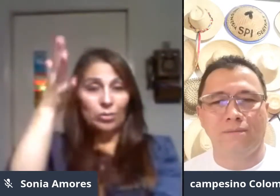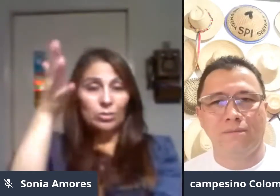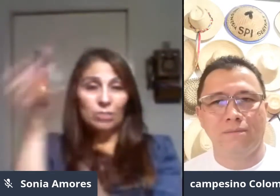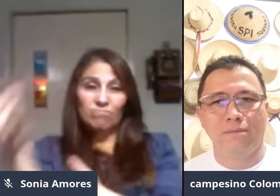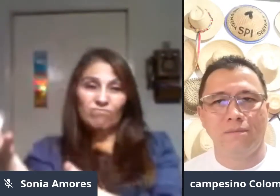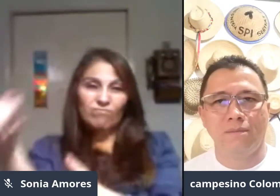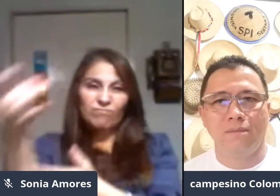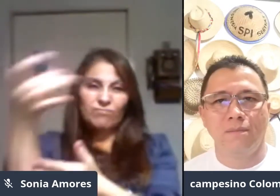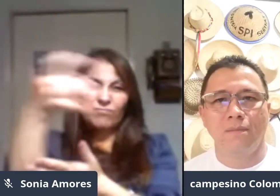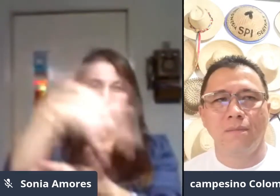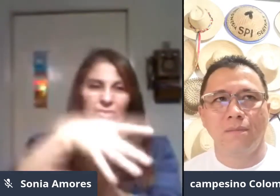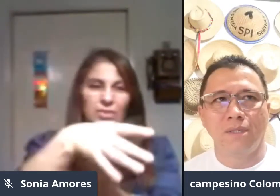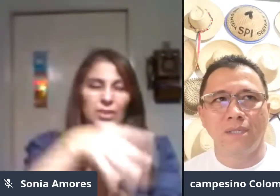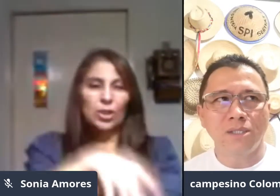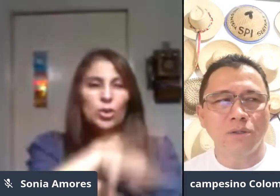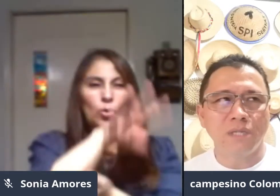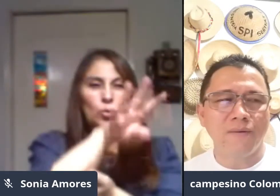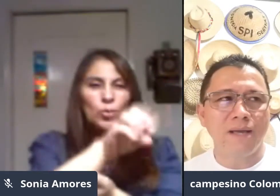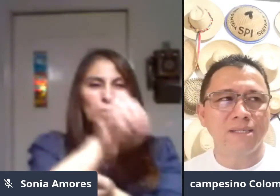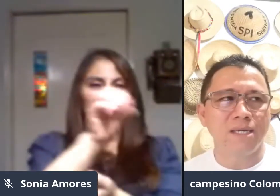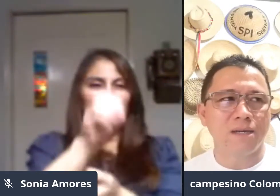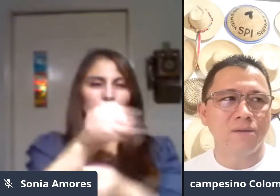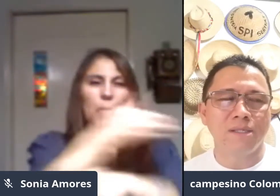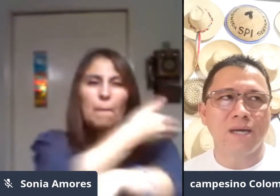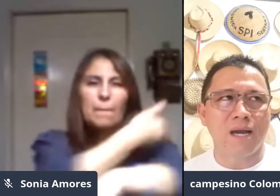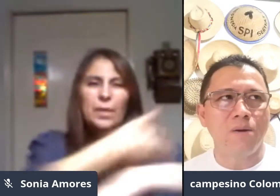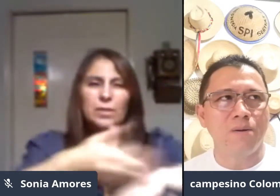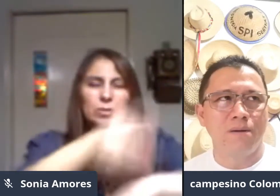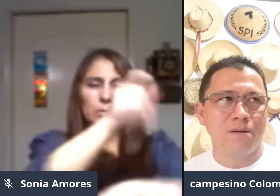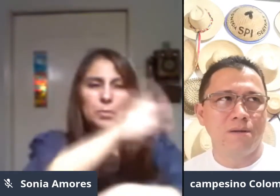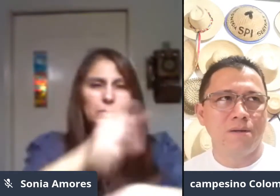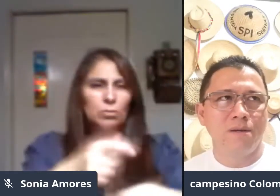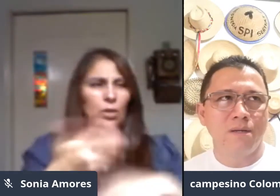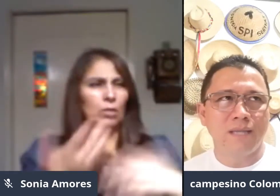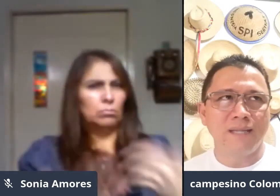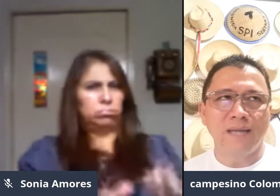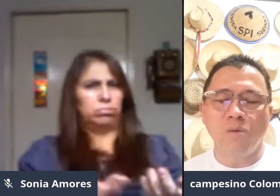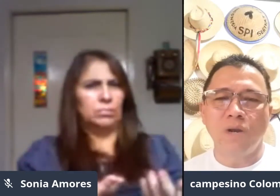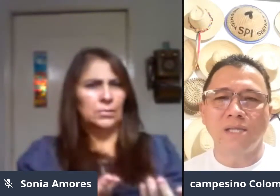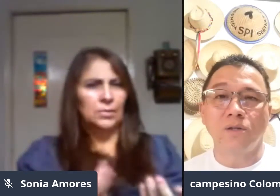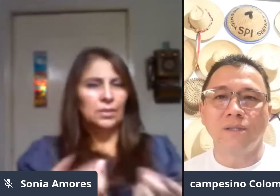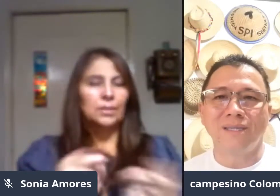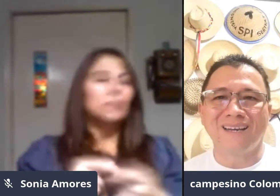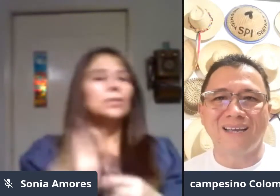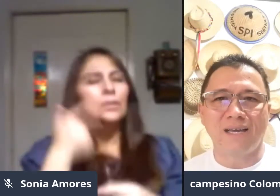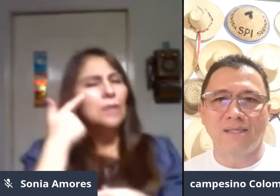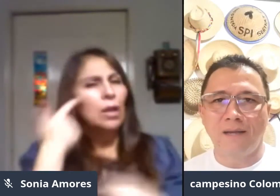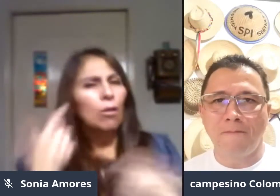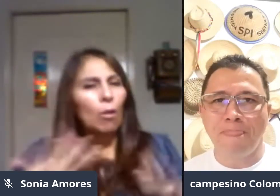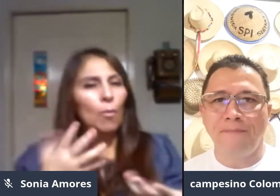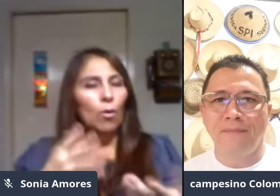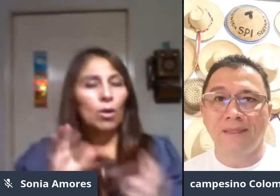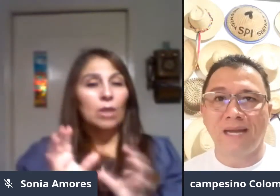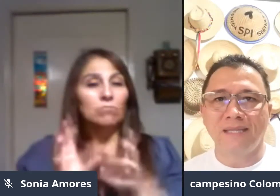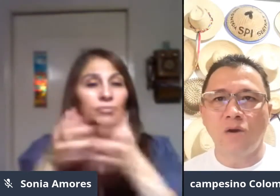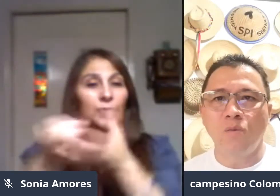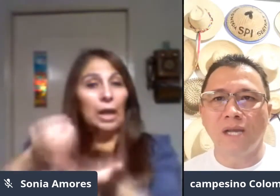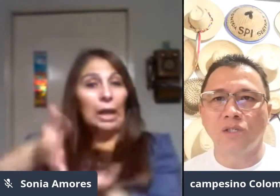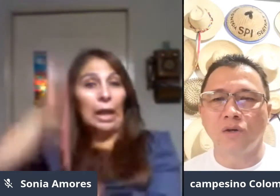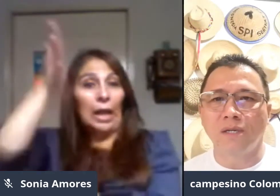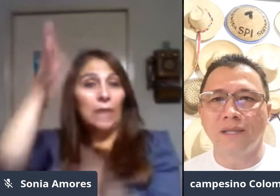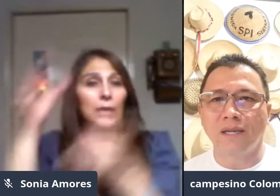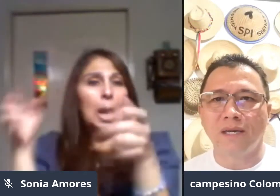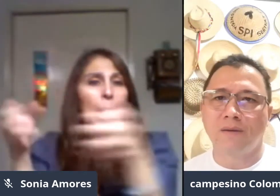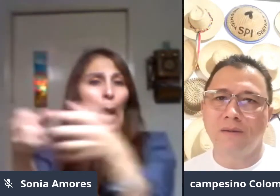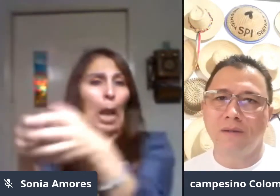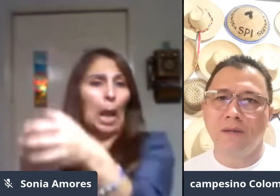mundo. Pues esto lleva a decirnos, carajo, tanta acumulación de riqueza, tanta